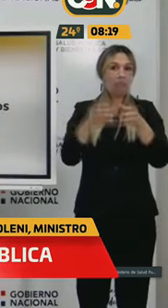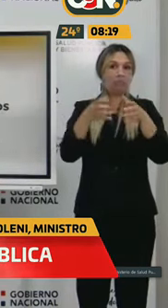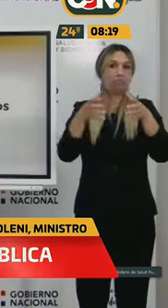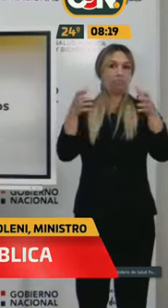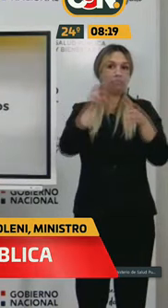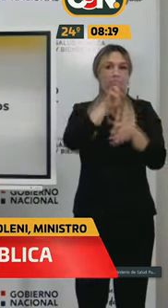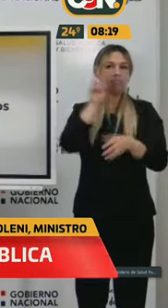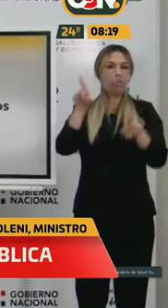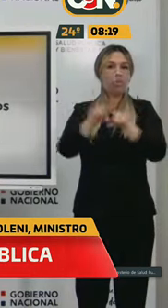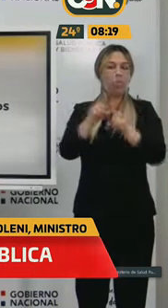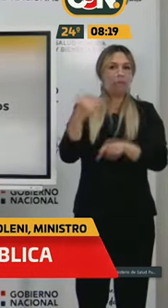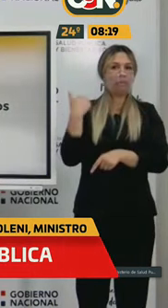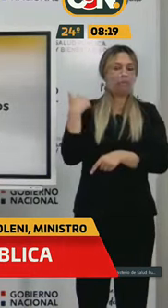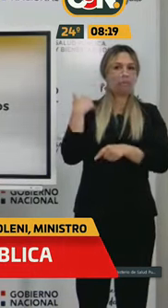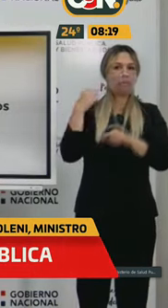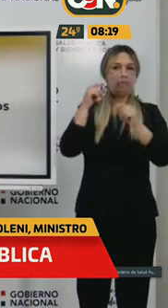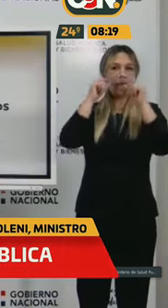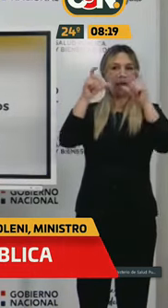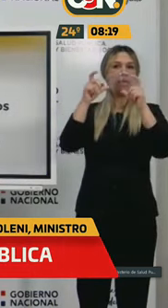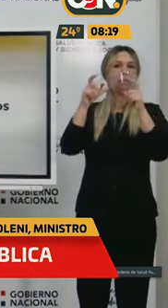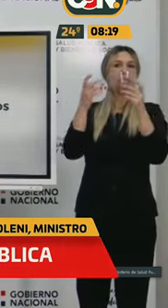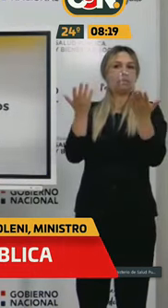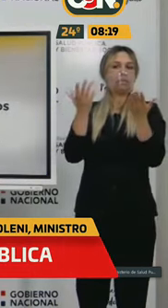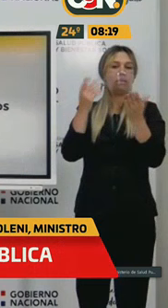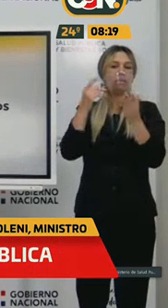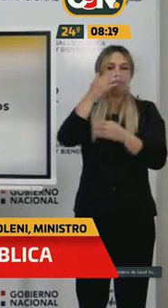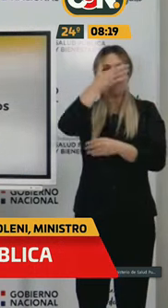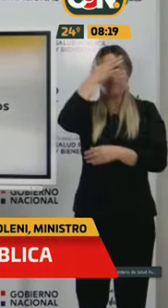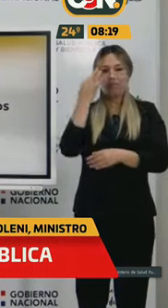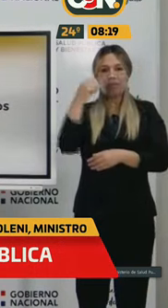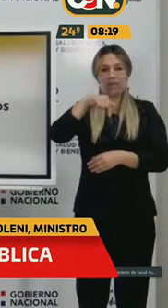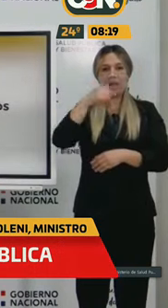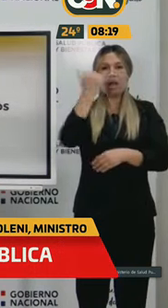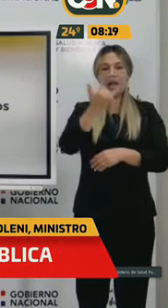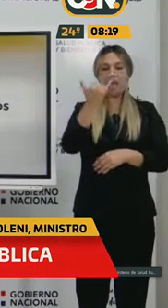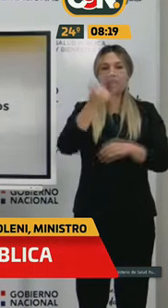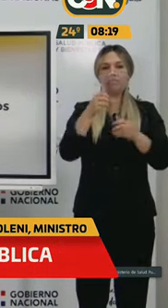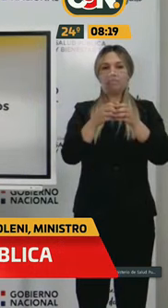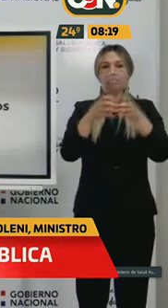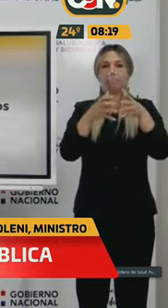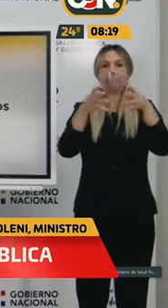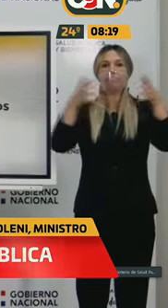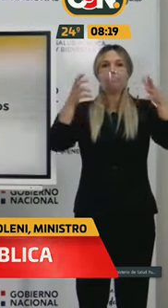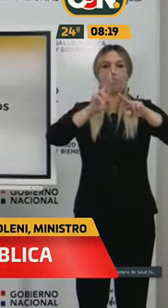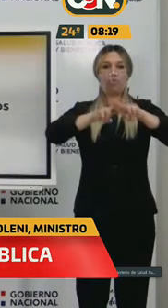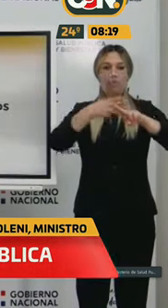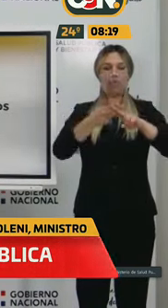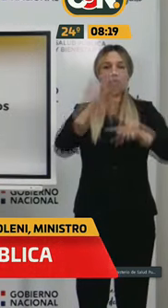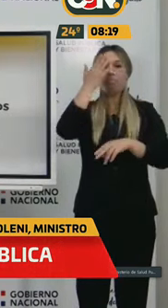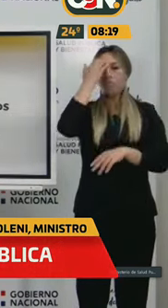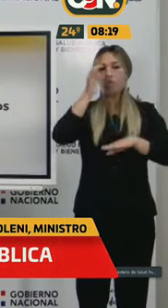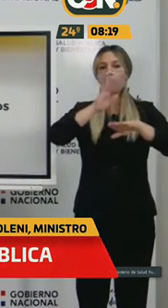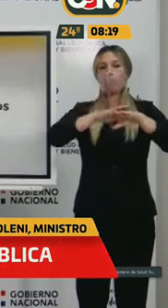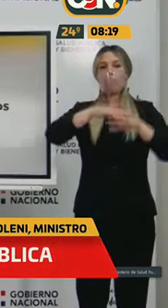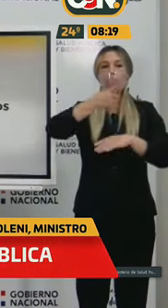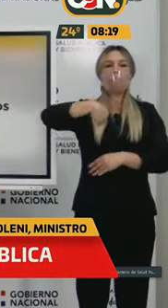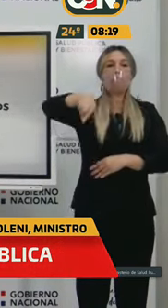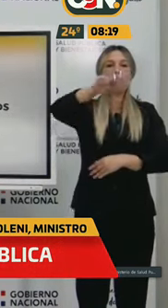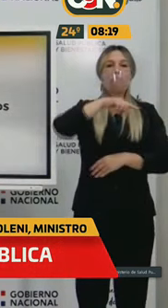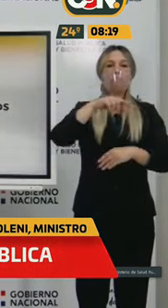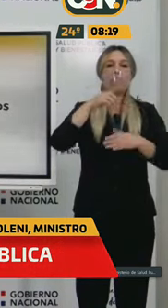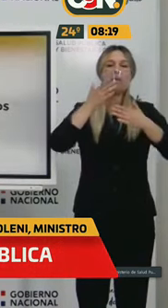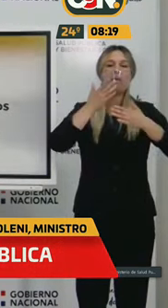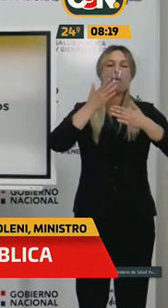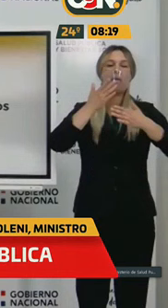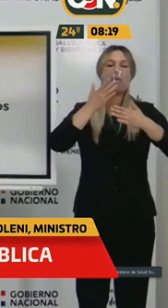atención y muestran claramente que lamentablemente es visible el proceso de relajación y de